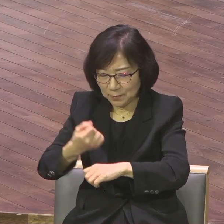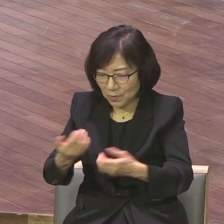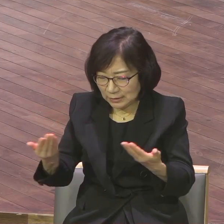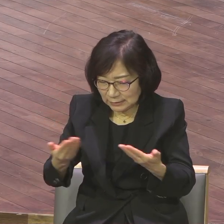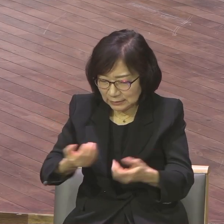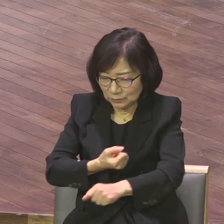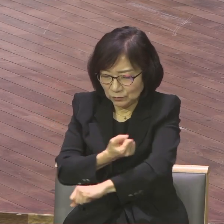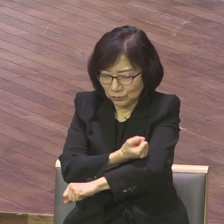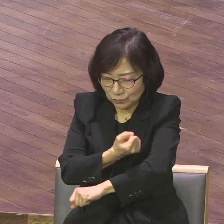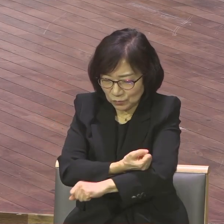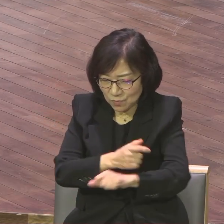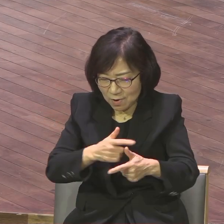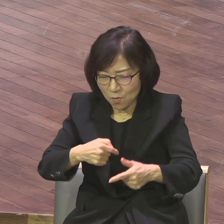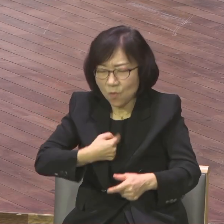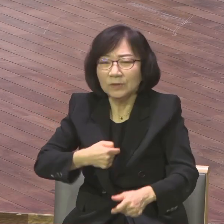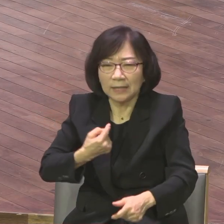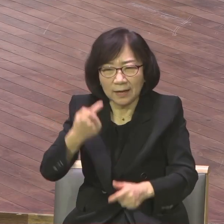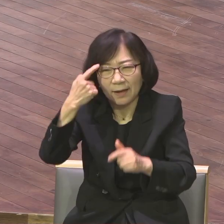혼자 합니다.